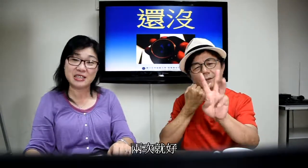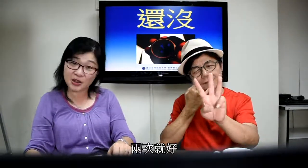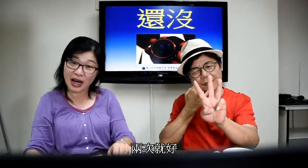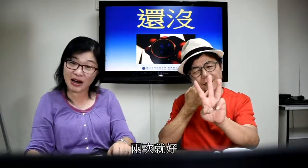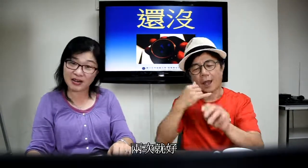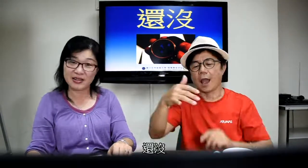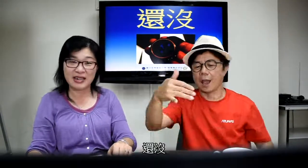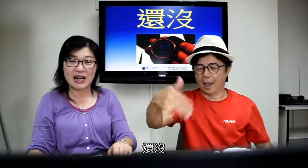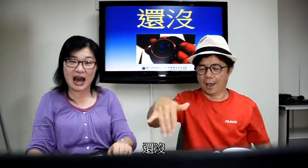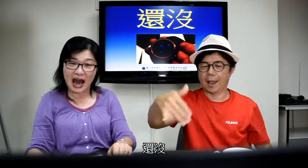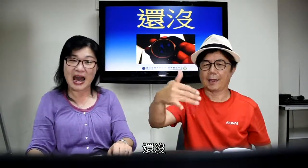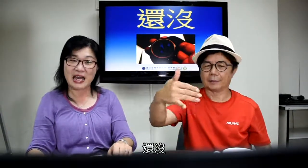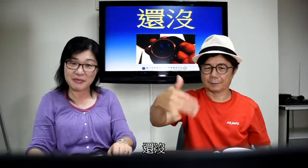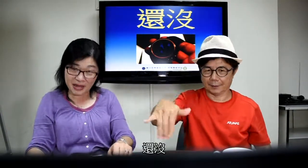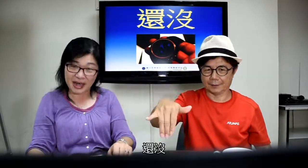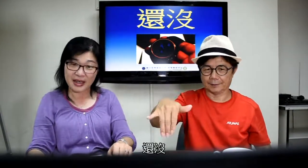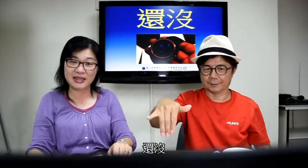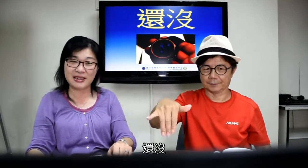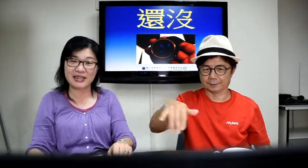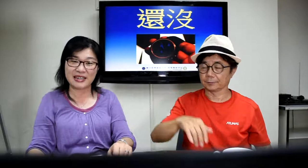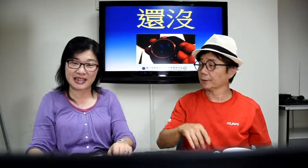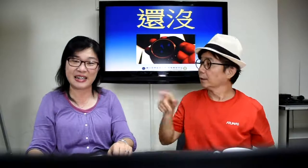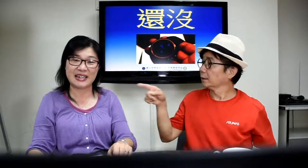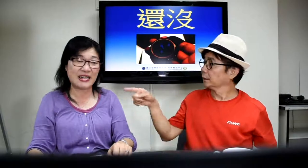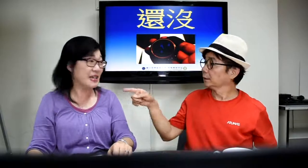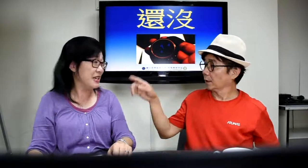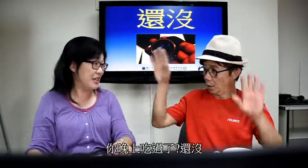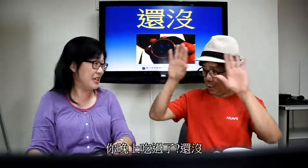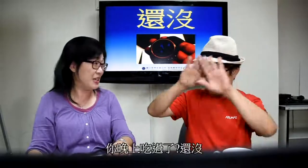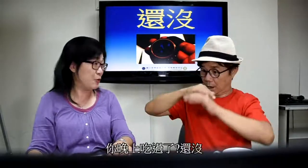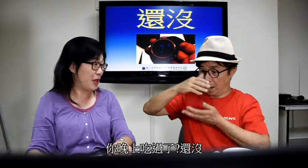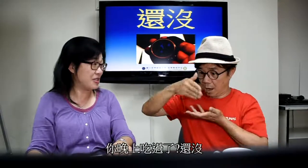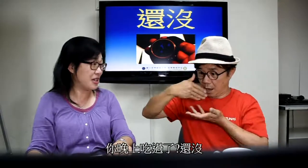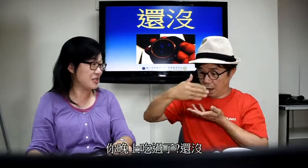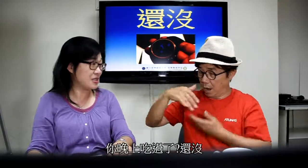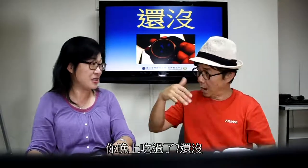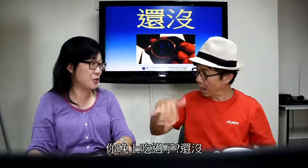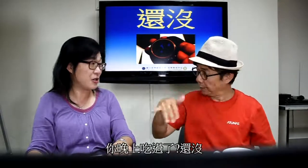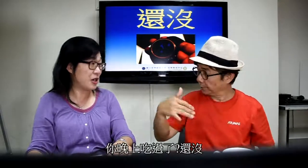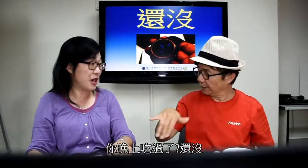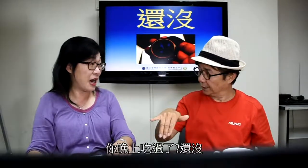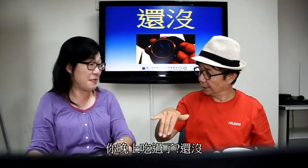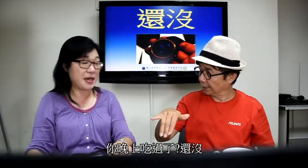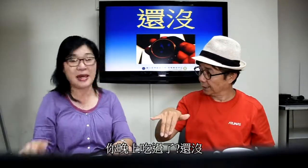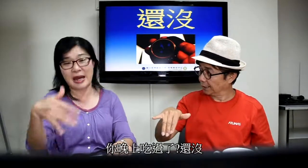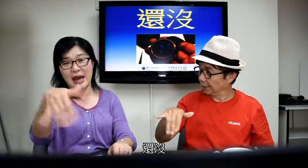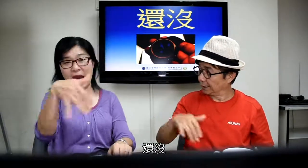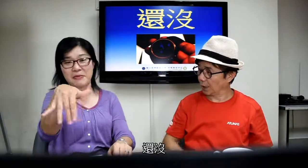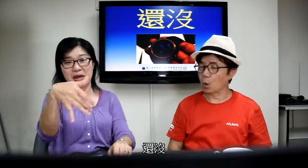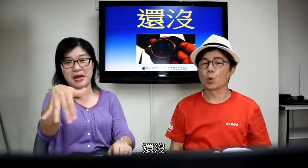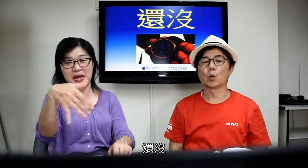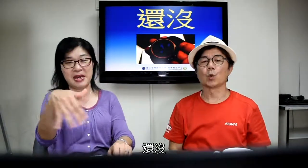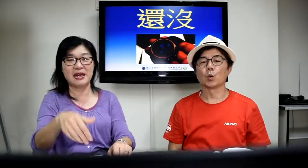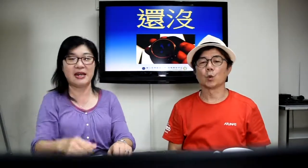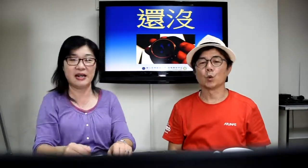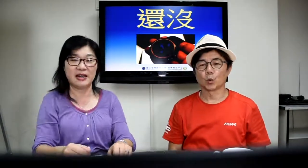好，还没、你晚上吃过了，还没，还没。